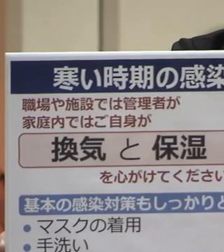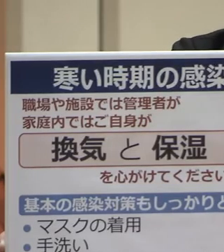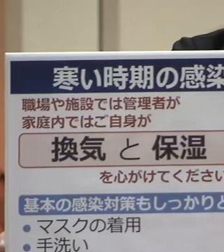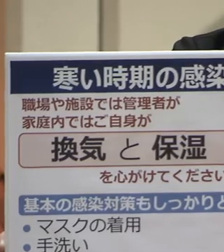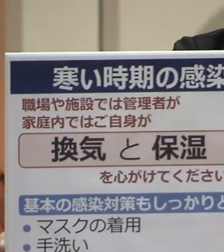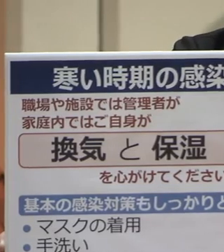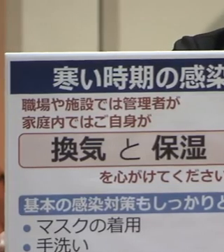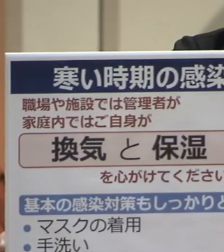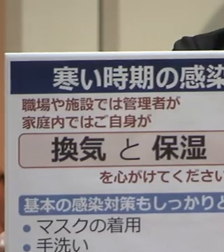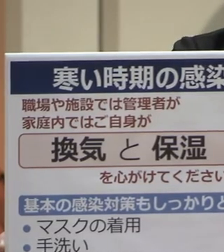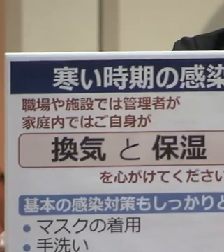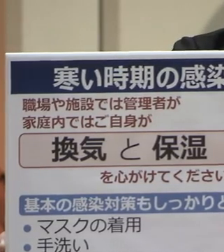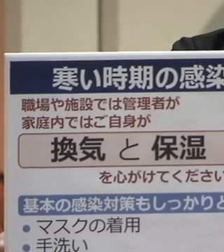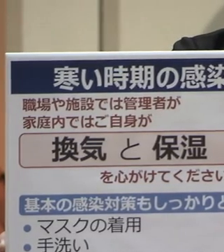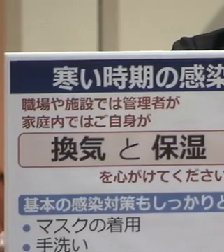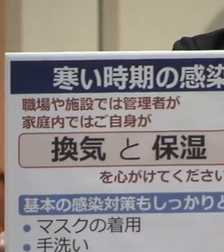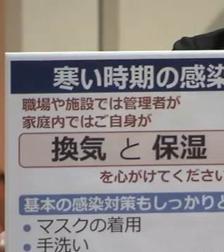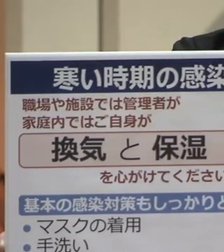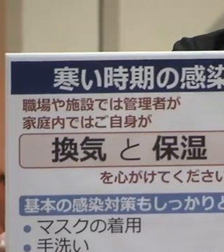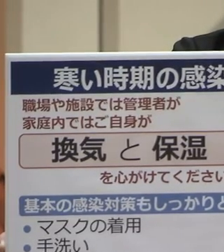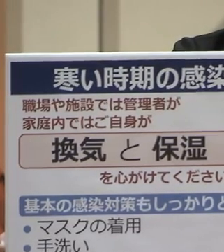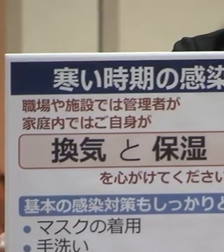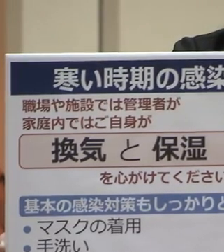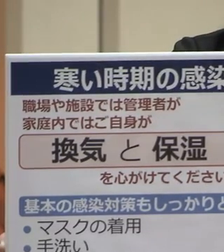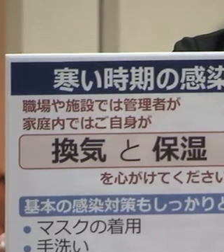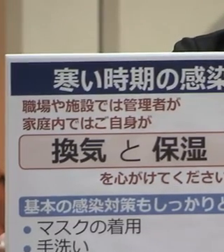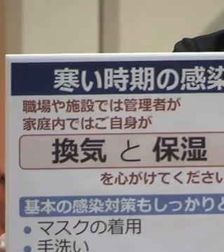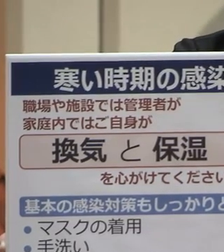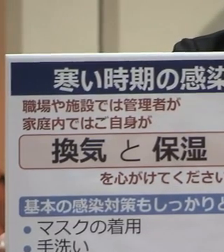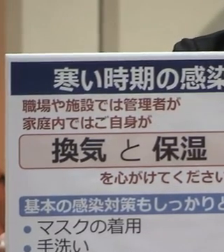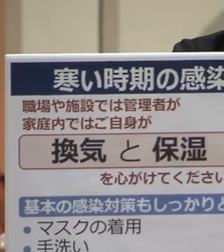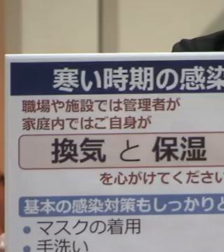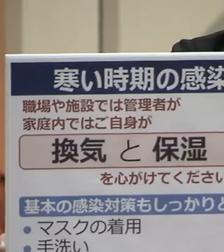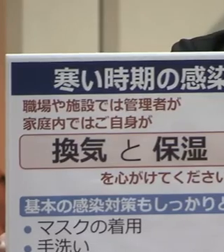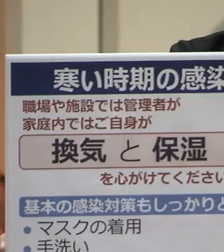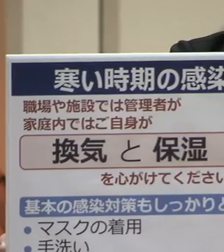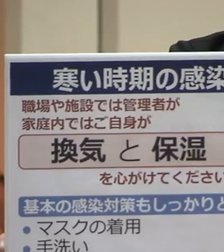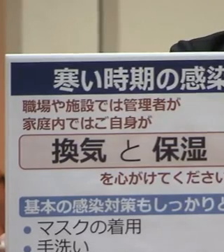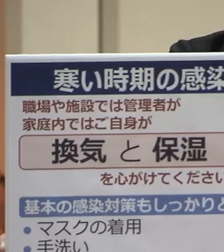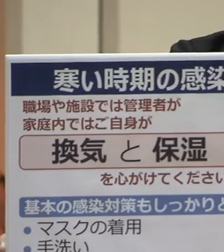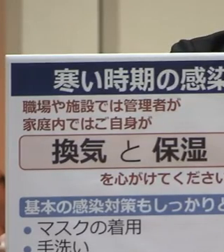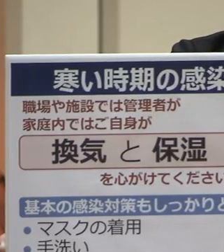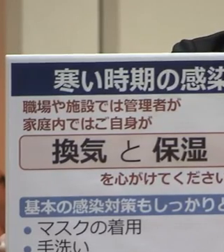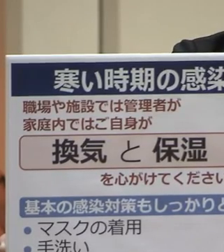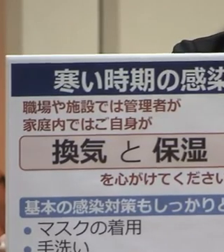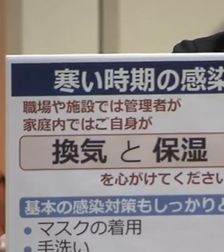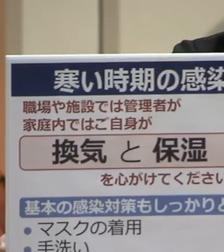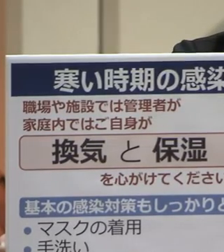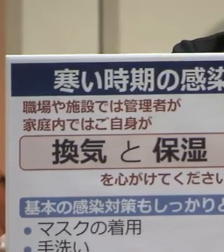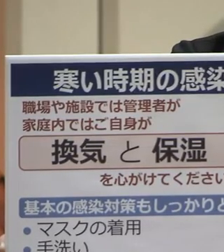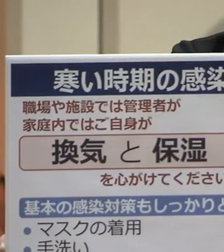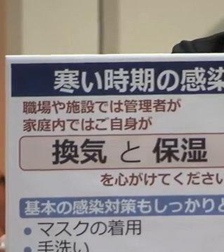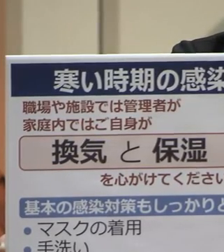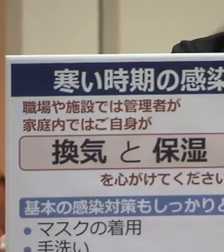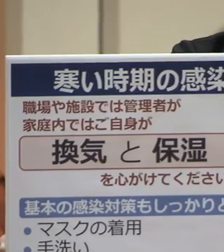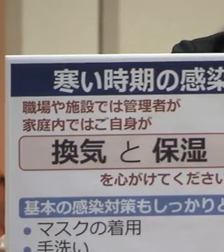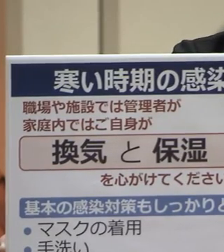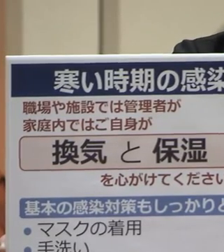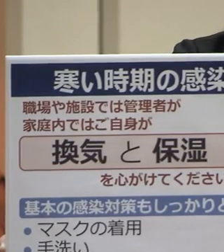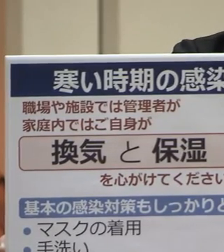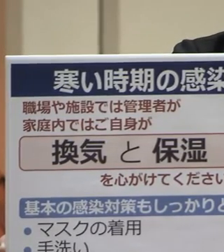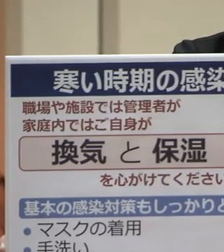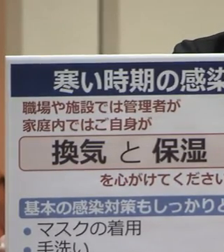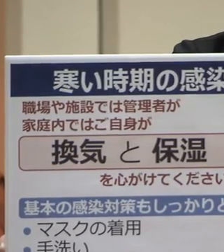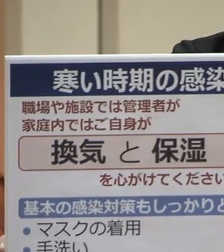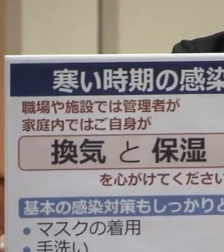状況にあります。湿度を保つためにはこちらにもありますように部屋に洗濯物を干すということでも